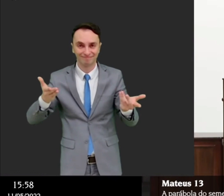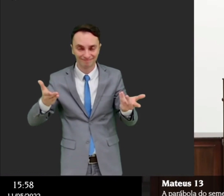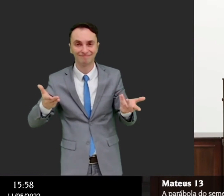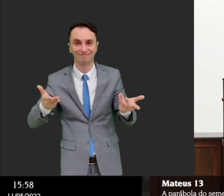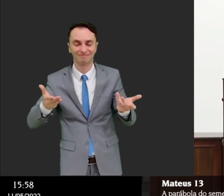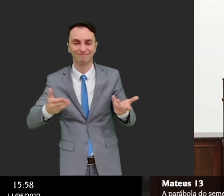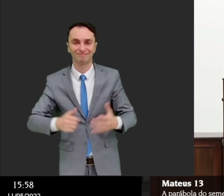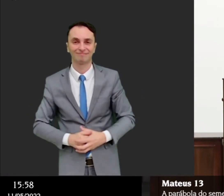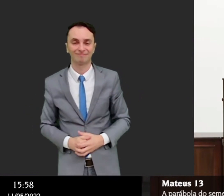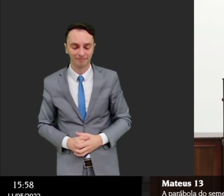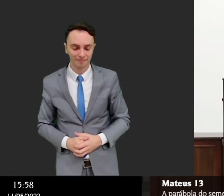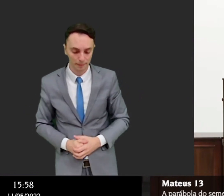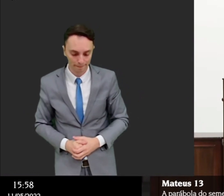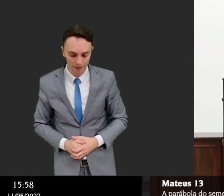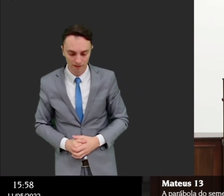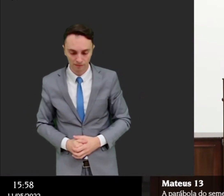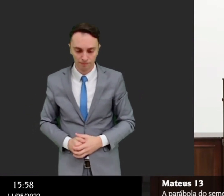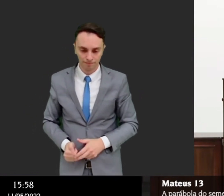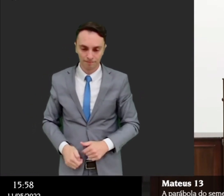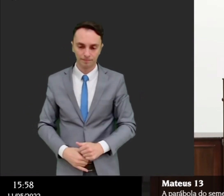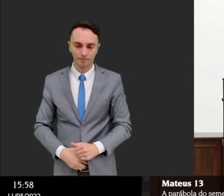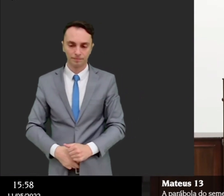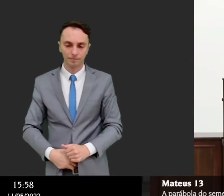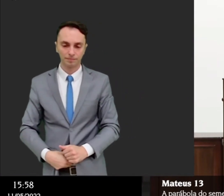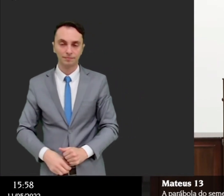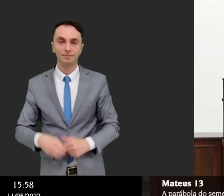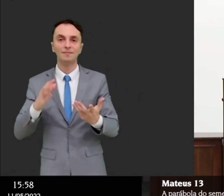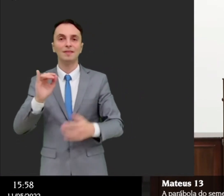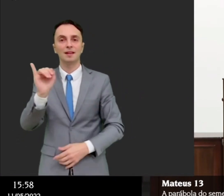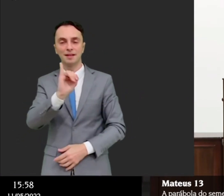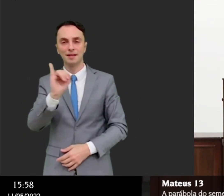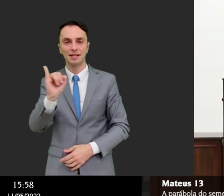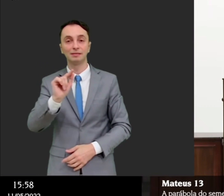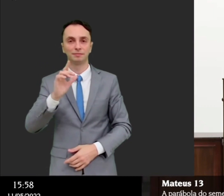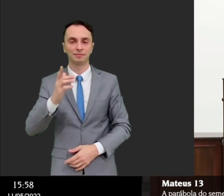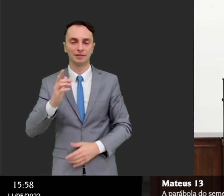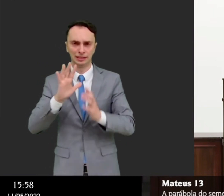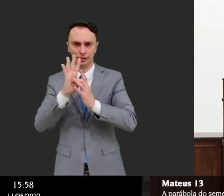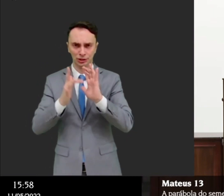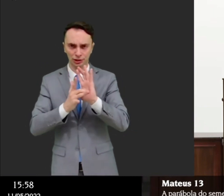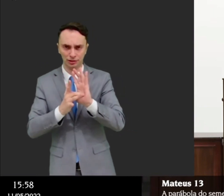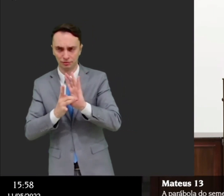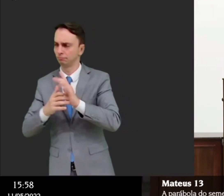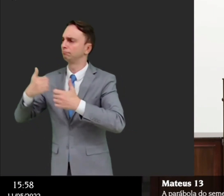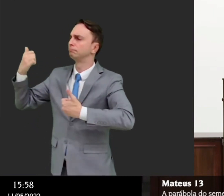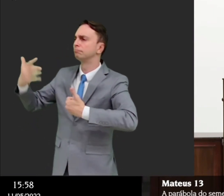Então, aqui, queridos irmãos, traz isto aí. E o Senhor falando